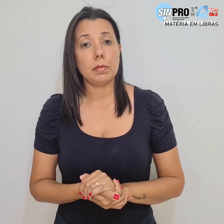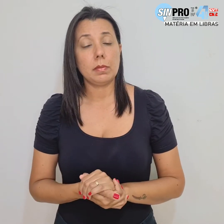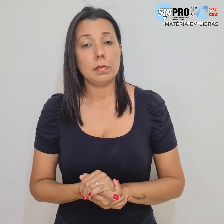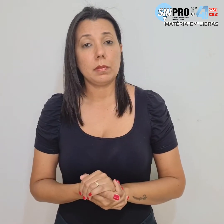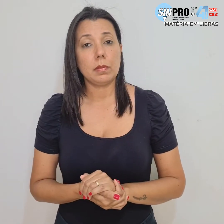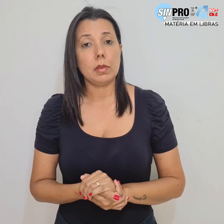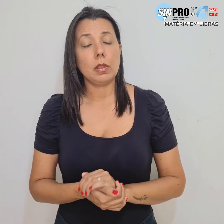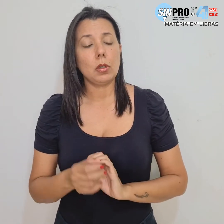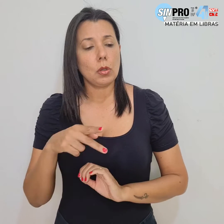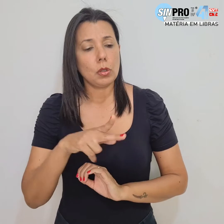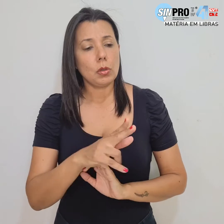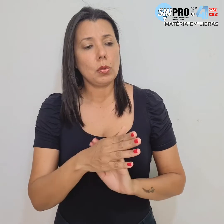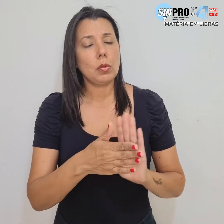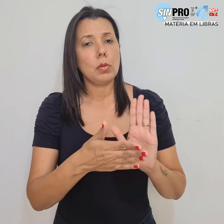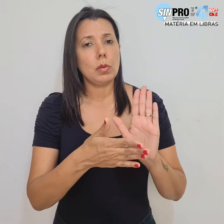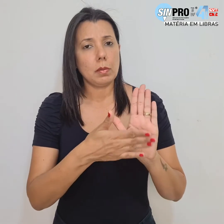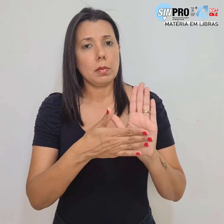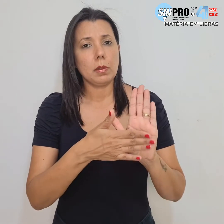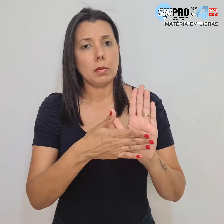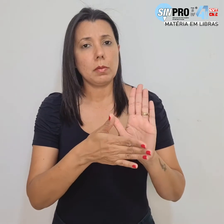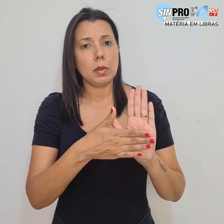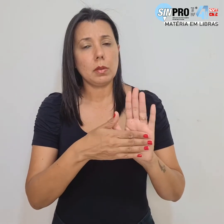segue a pauta entreguista